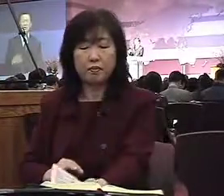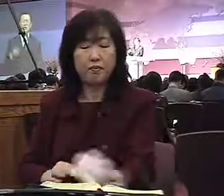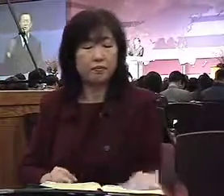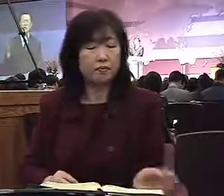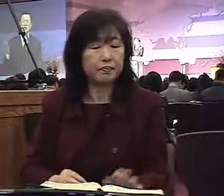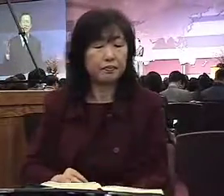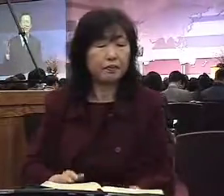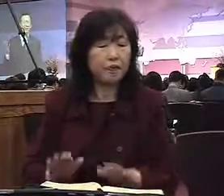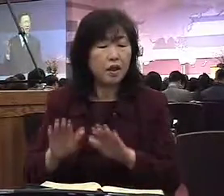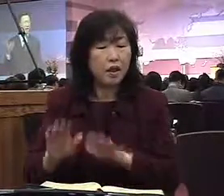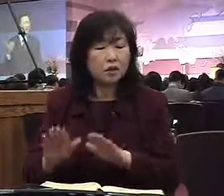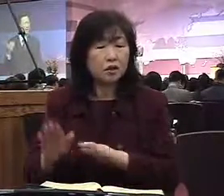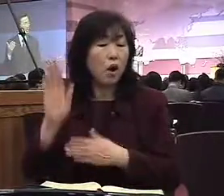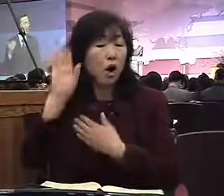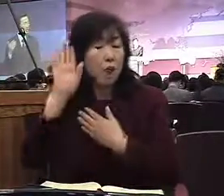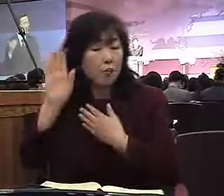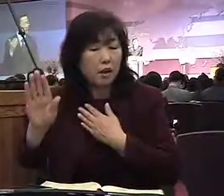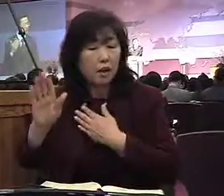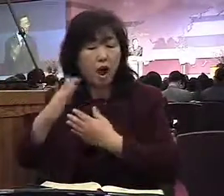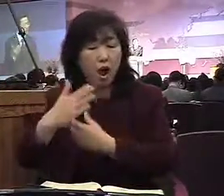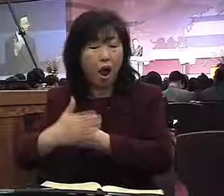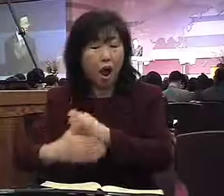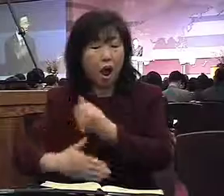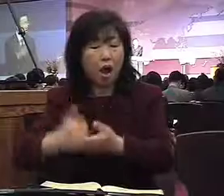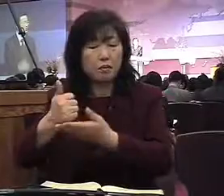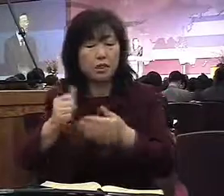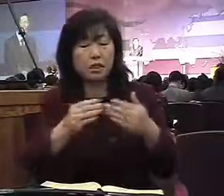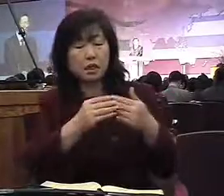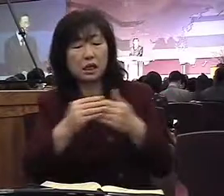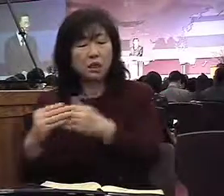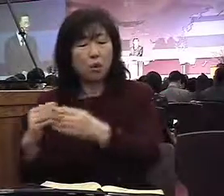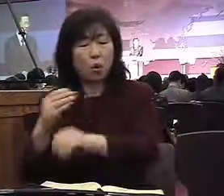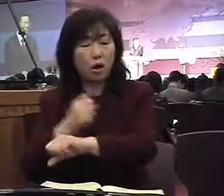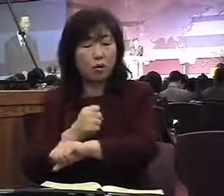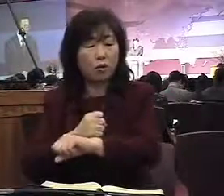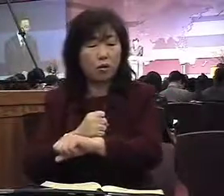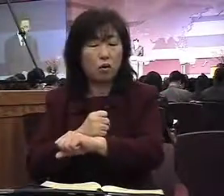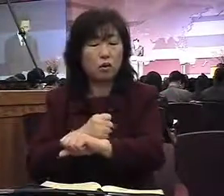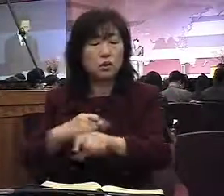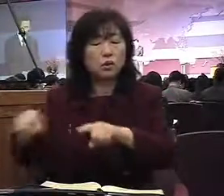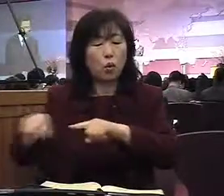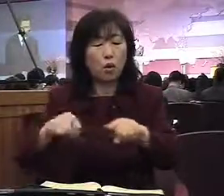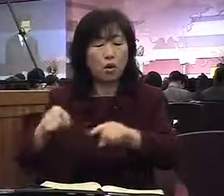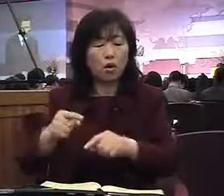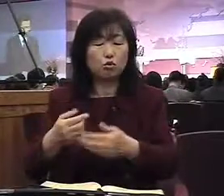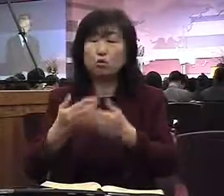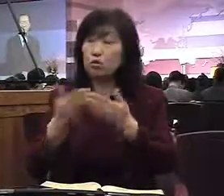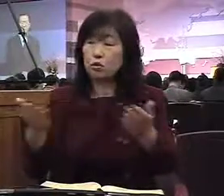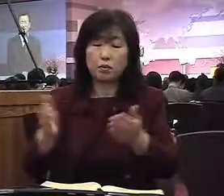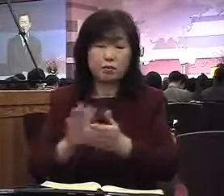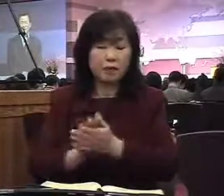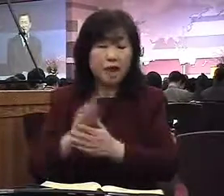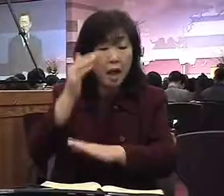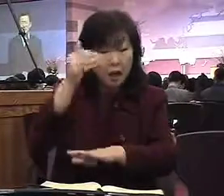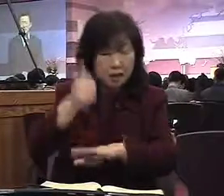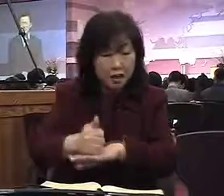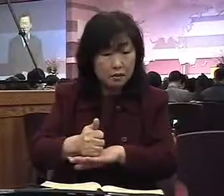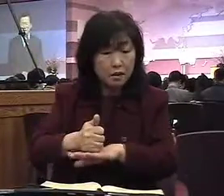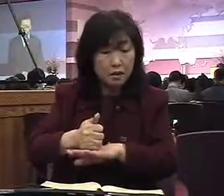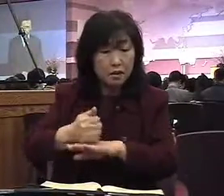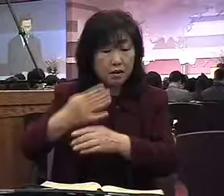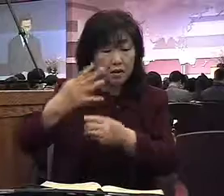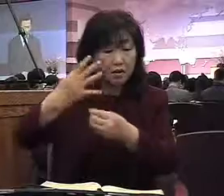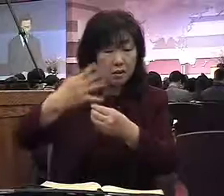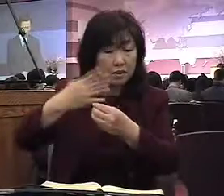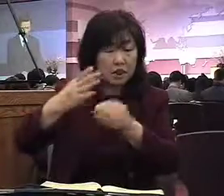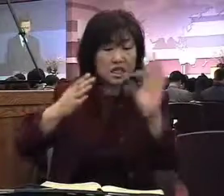우리의 현재와 미래를 하나님께서 인도하시고 지도해 주신다. 뿐만 아니라 맨 마지막 네 번째